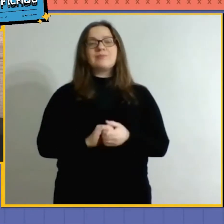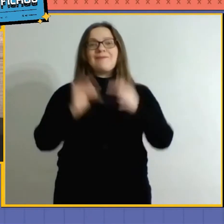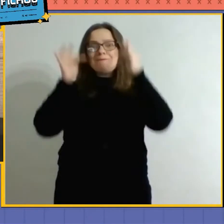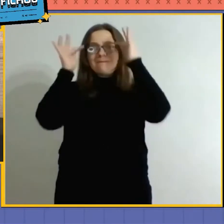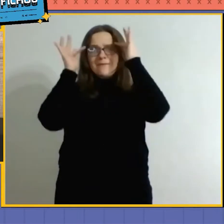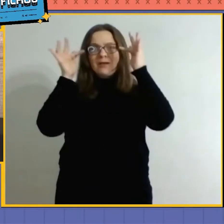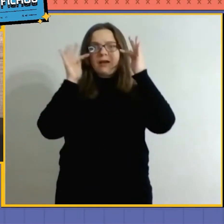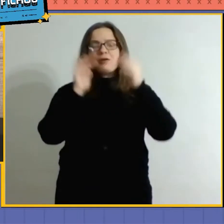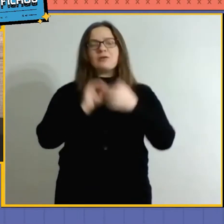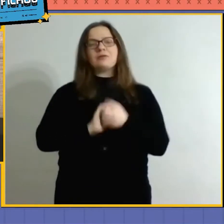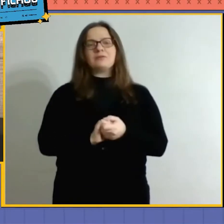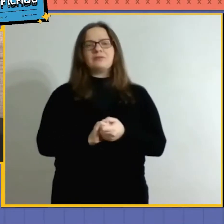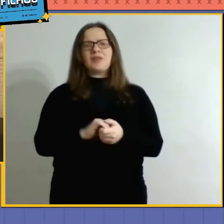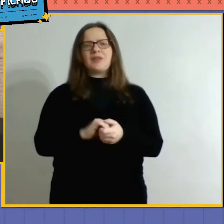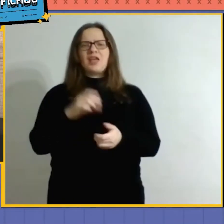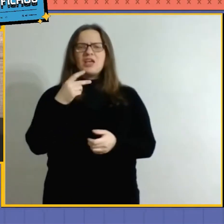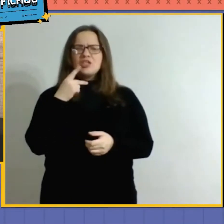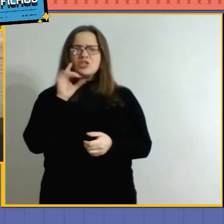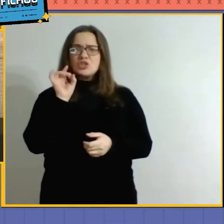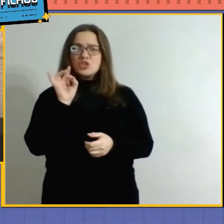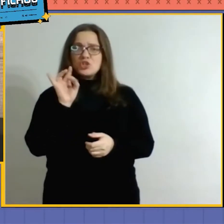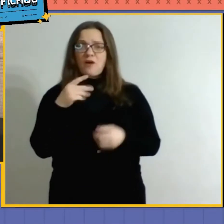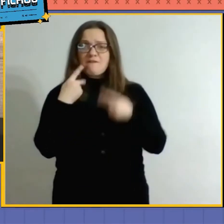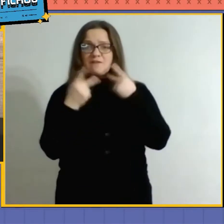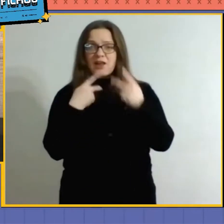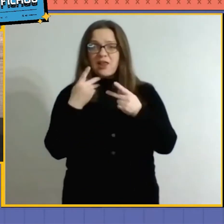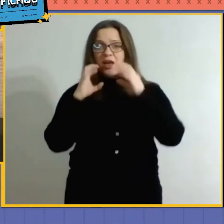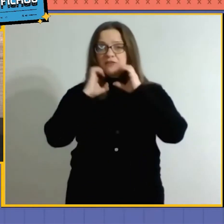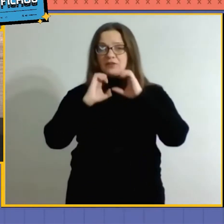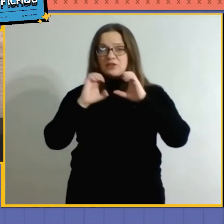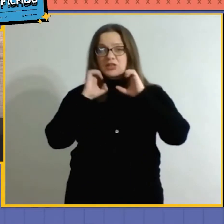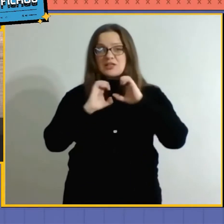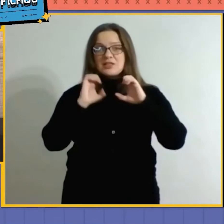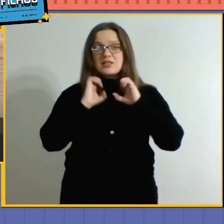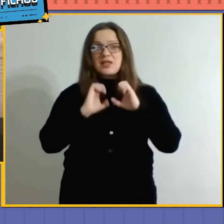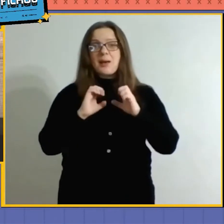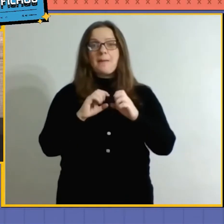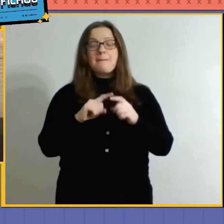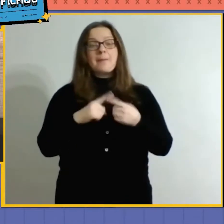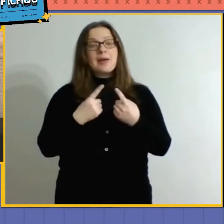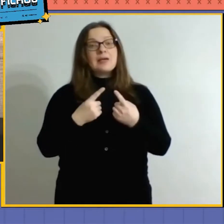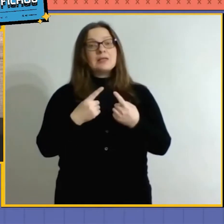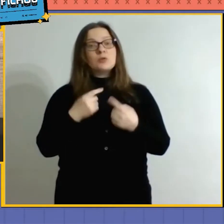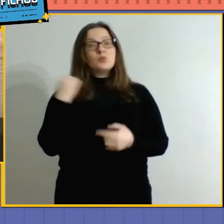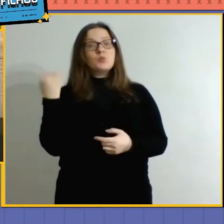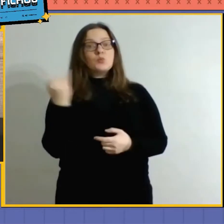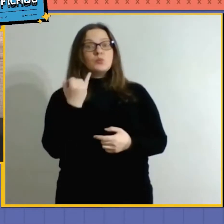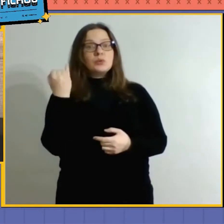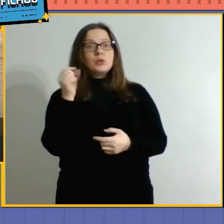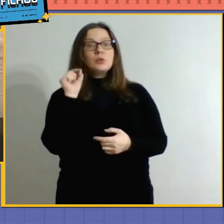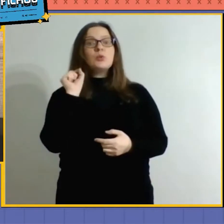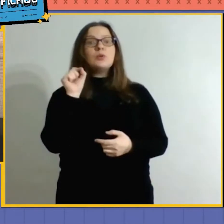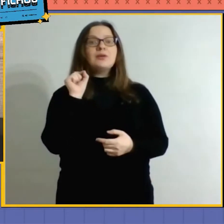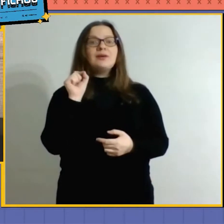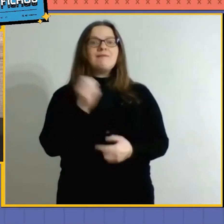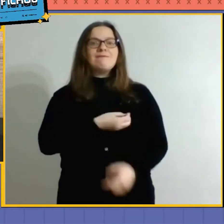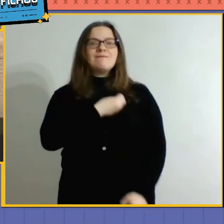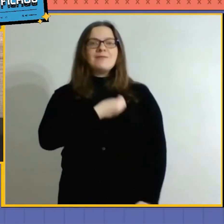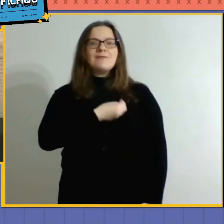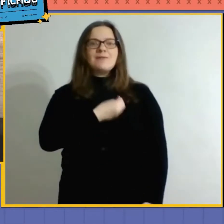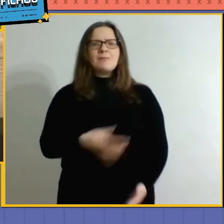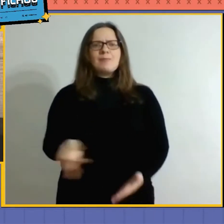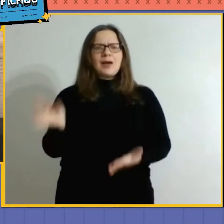claro que nós podemos pregar o Evangelho devemos orar com as pessoas mas mais do que isso ainda você tem que viver uma realidade a sua